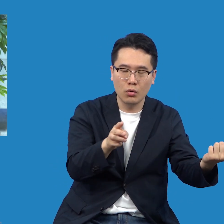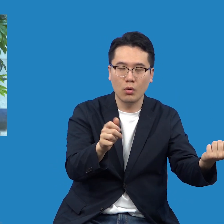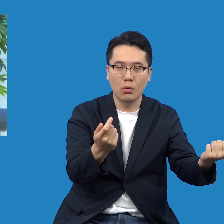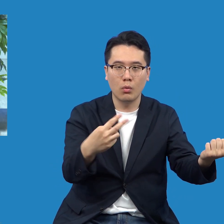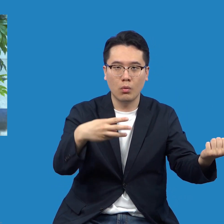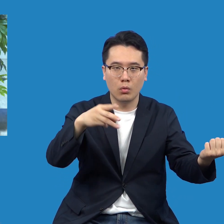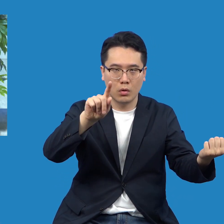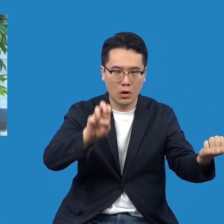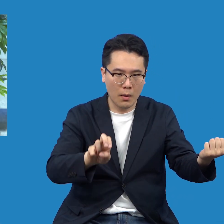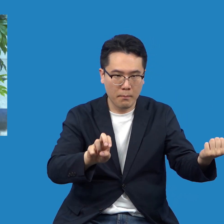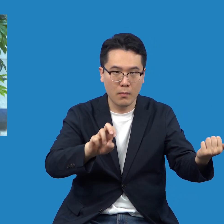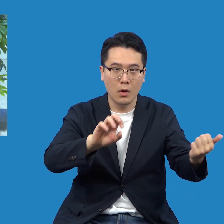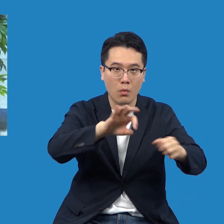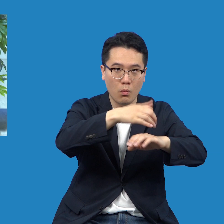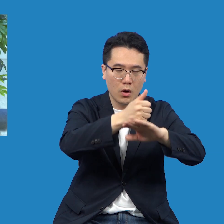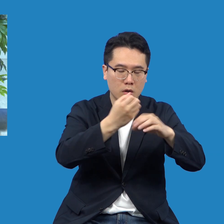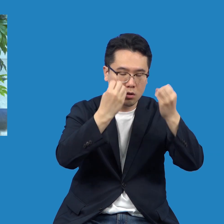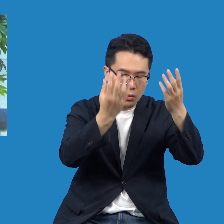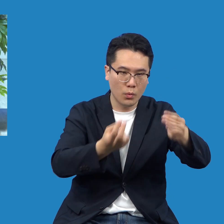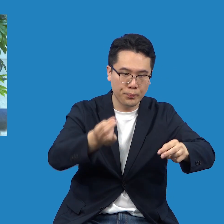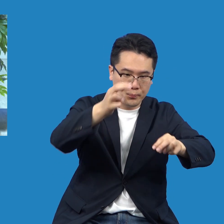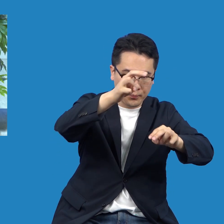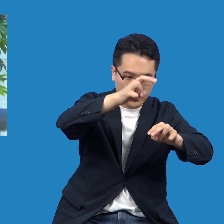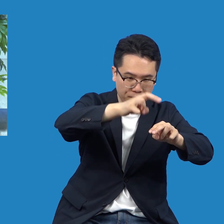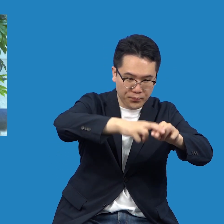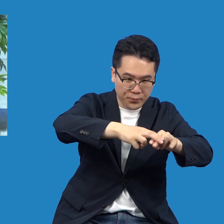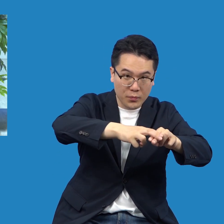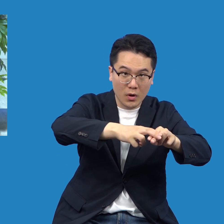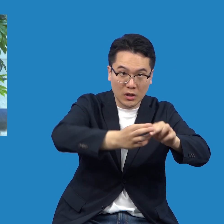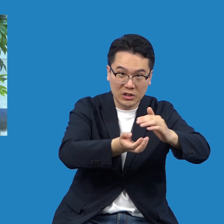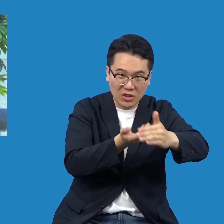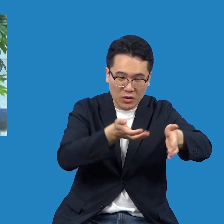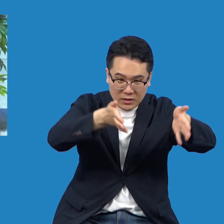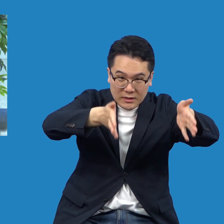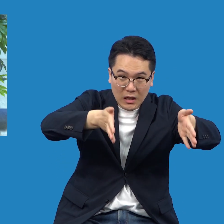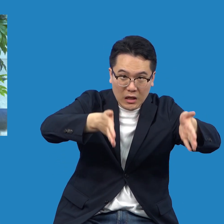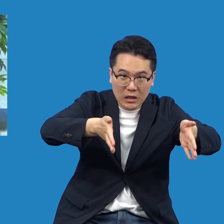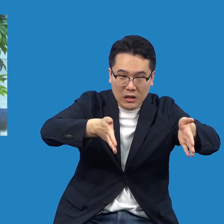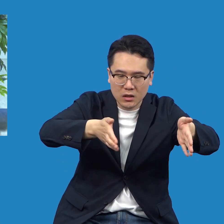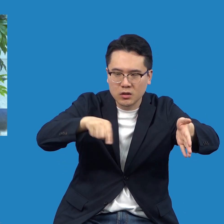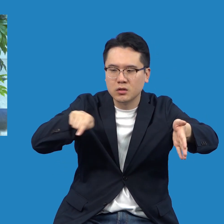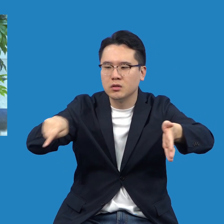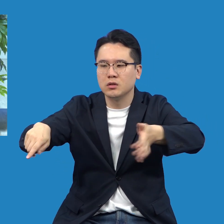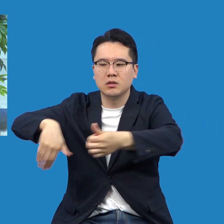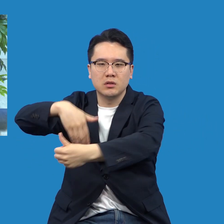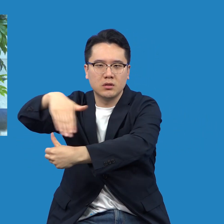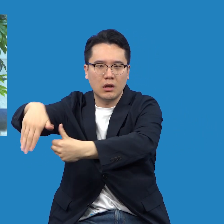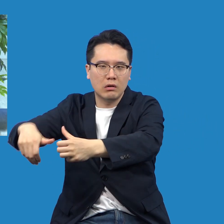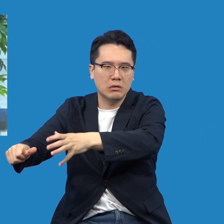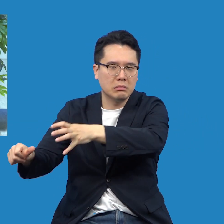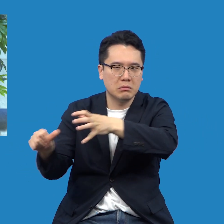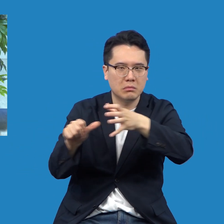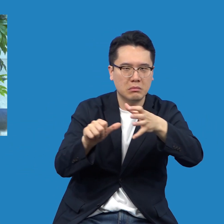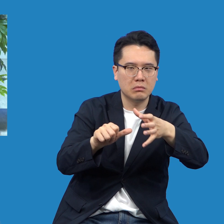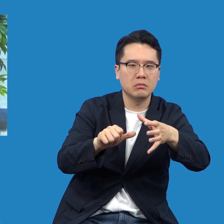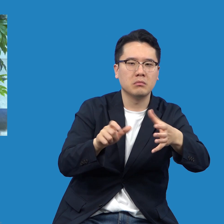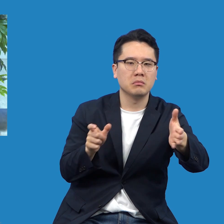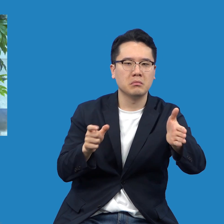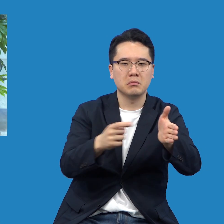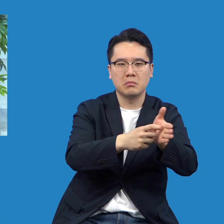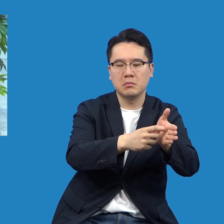엘리사에게 자신의 후계자로 위임하는, 이양하는 그 일이 있었다는